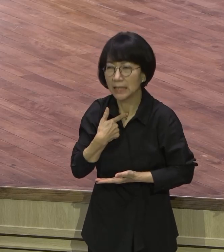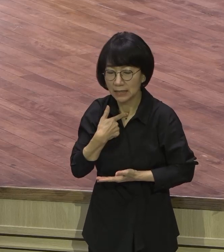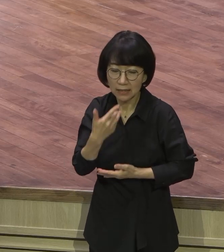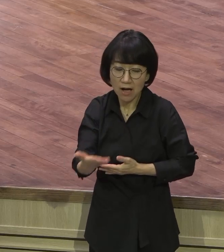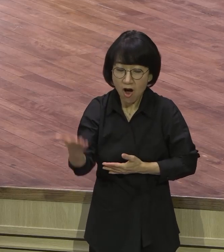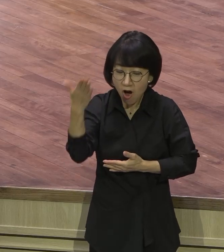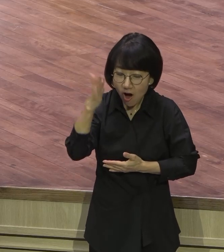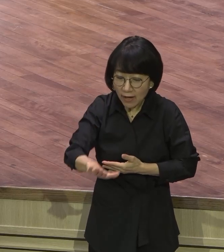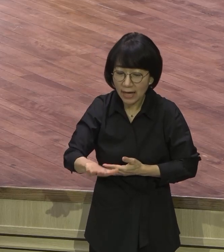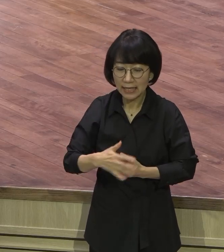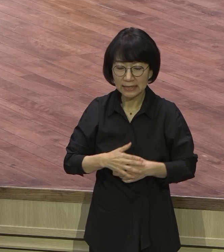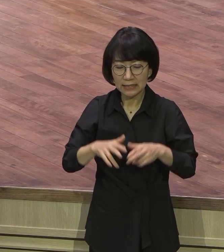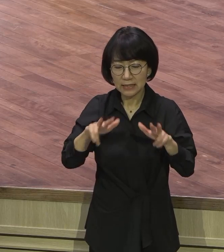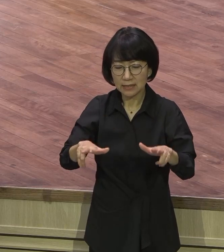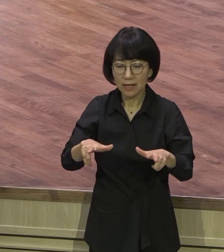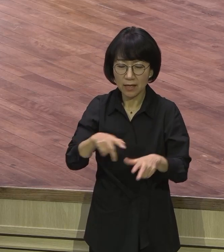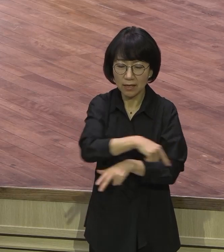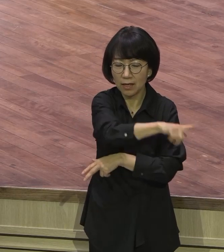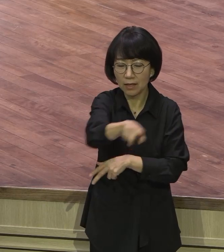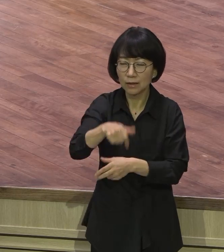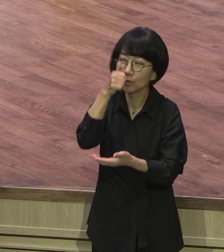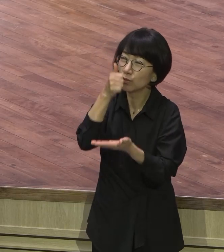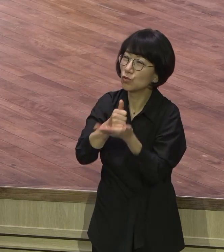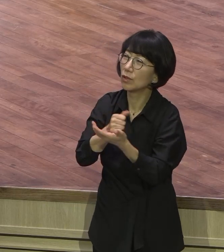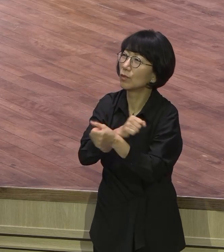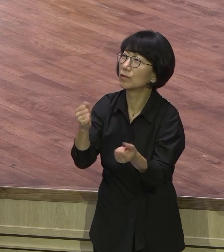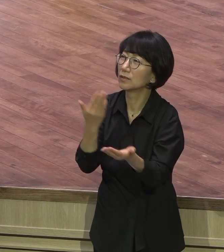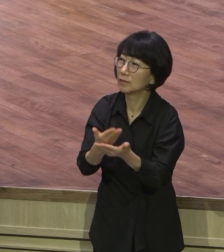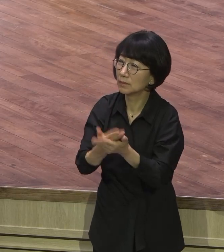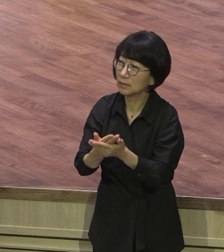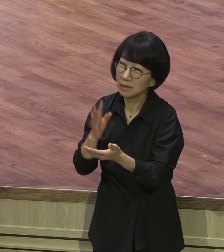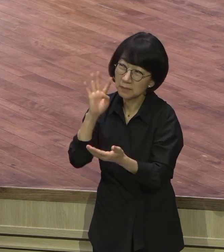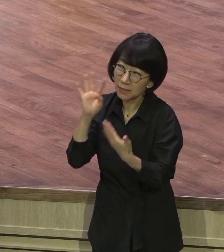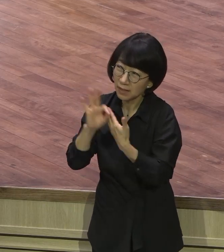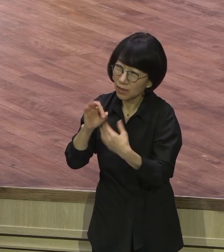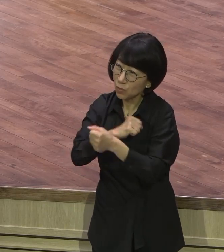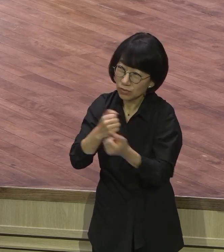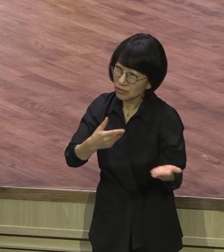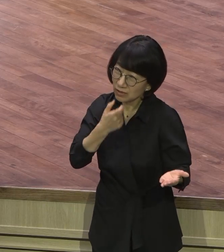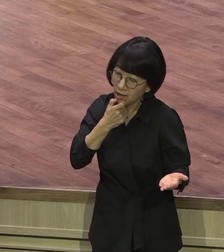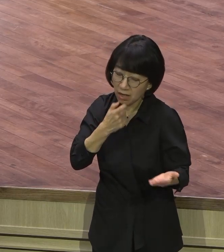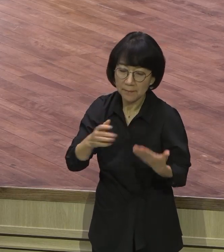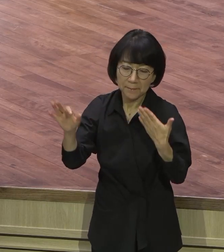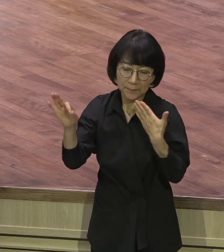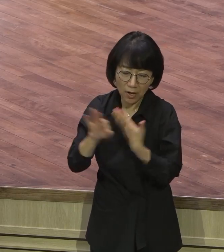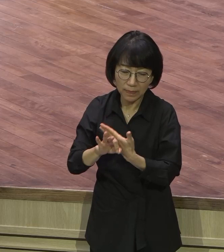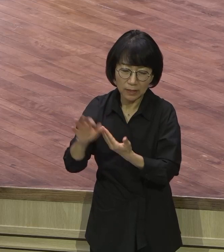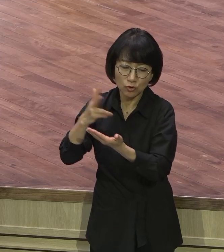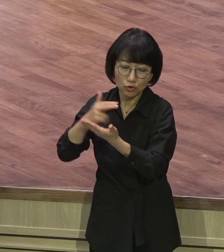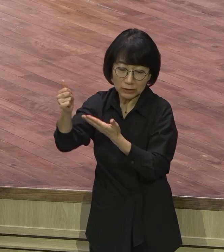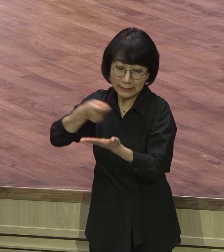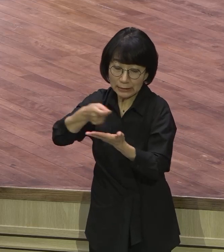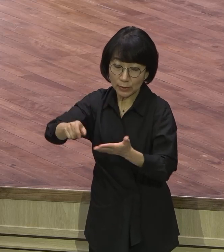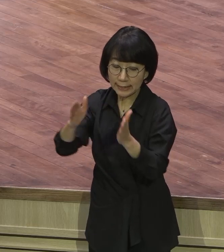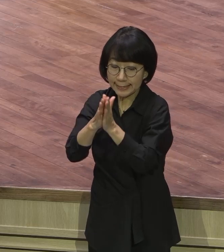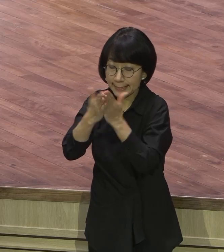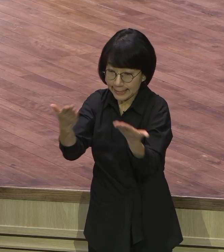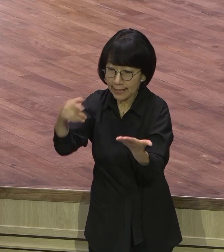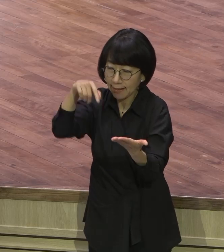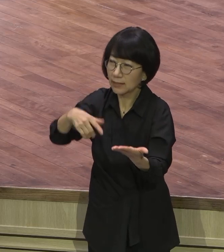그러나 이제 그들의 죄를 사여 주옵소서. 그리하지 아니하시오면 원하건대 주께서 기록하신 책에서 내